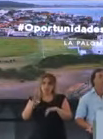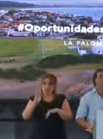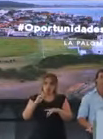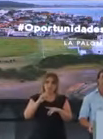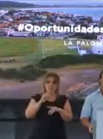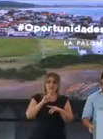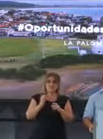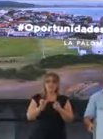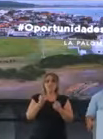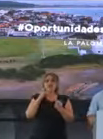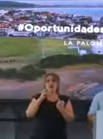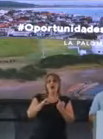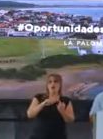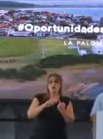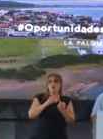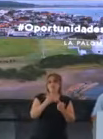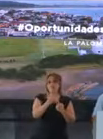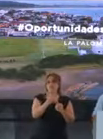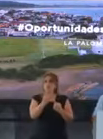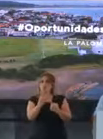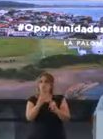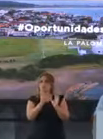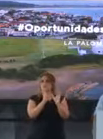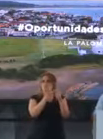establecer acuerdos con 3 o 4 partidos.